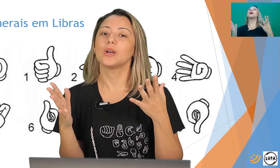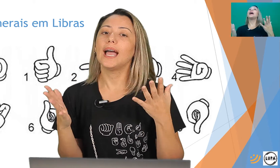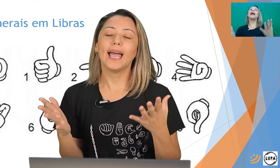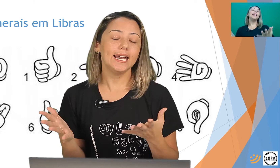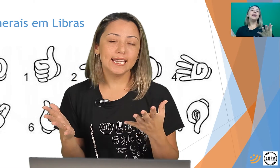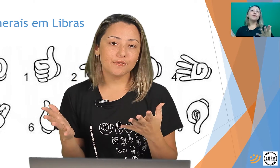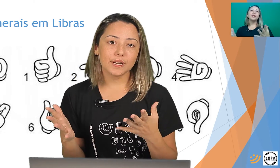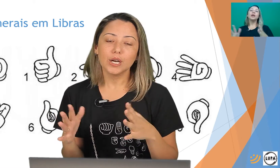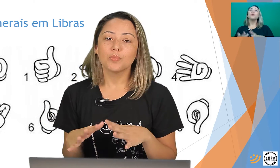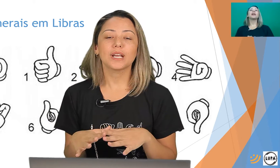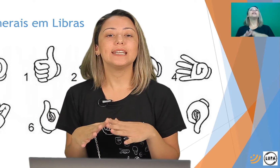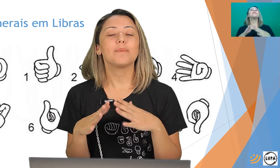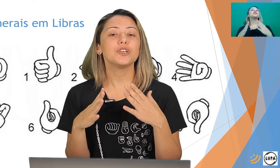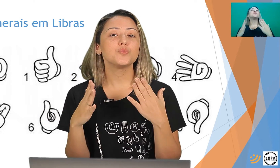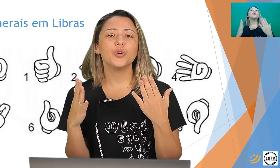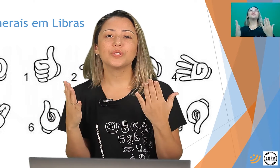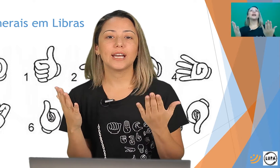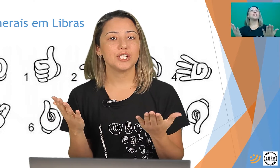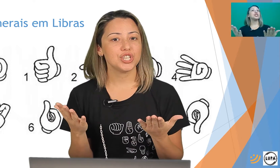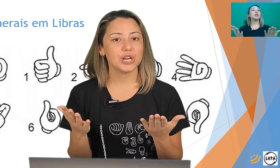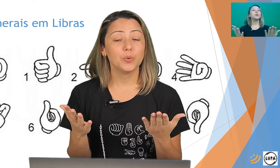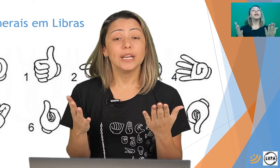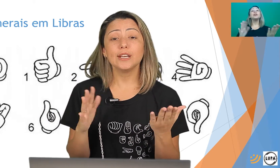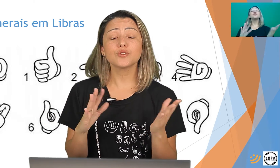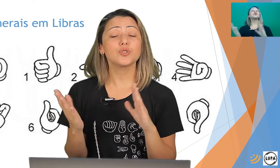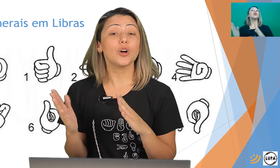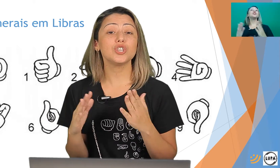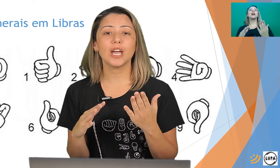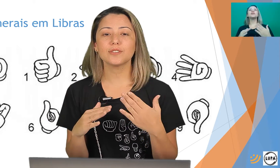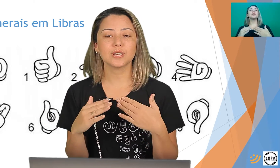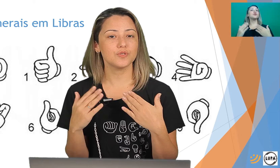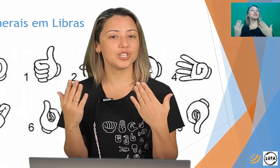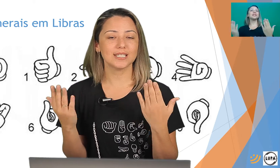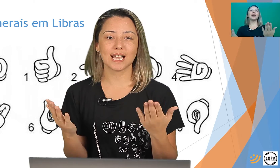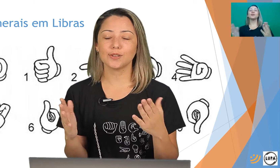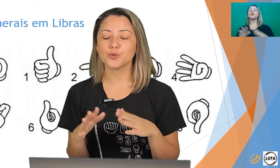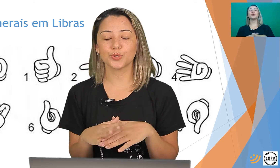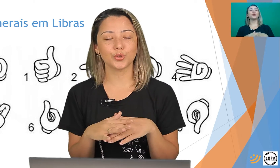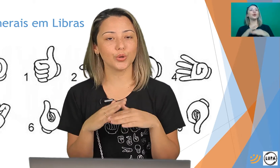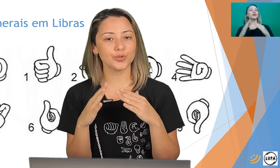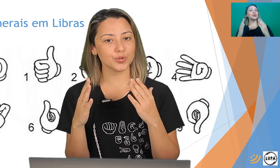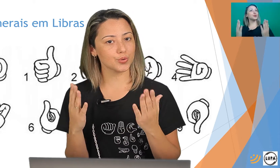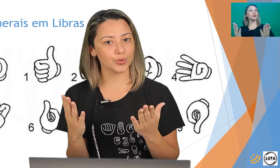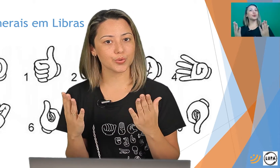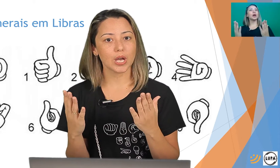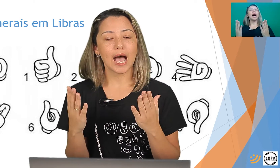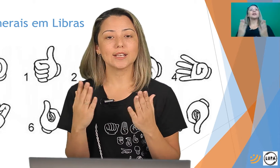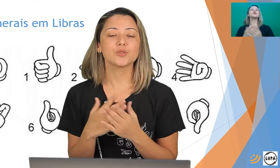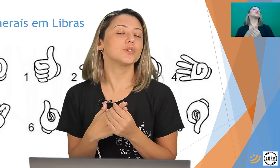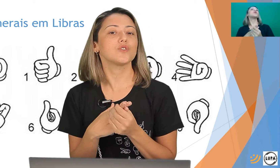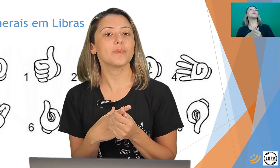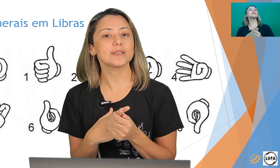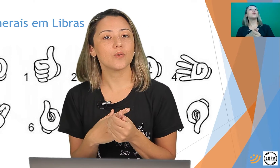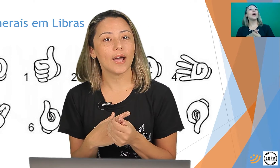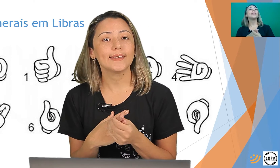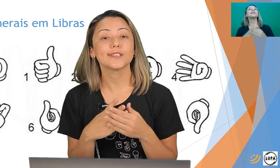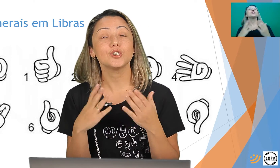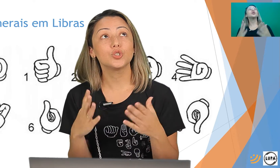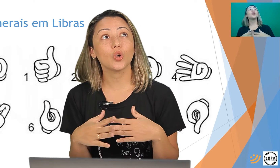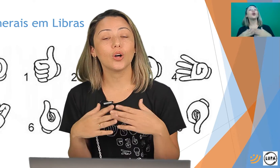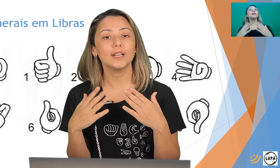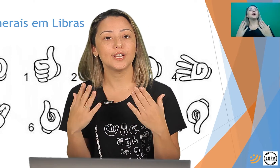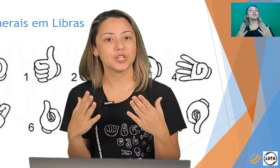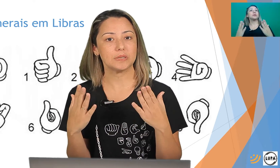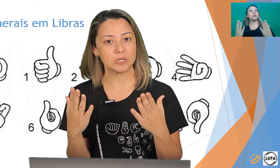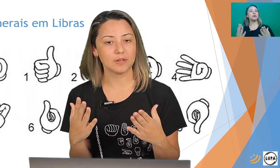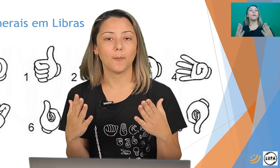nesse caso, é livre, porque depende muito da região e os dois jeitos são utilizados por todos os surdos. As duas formas são corretas